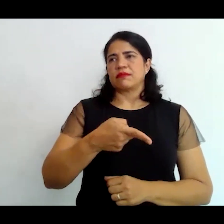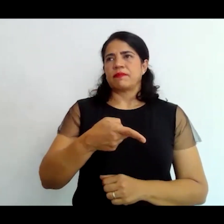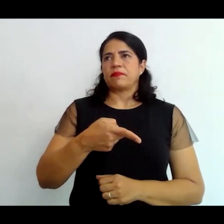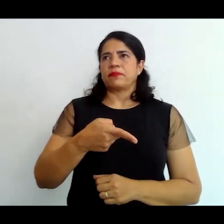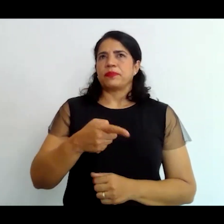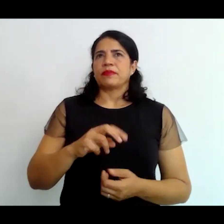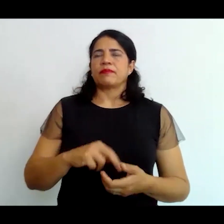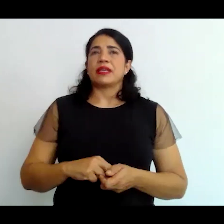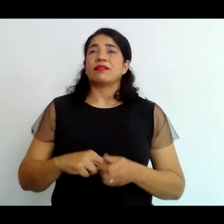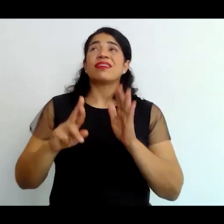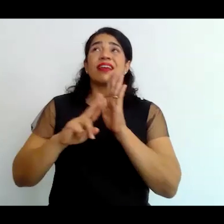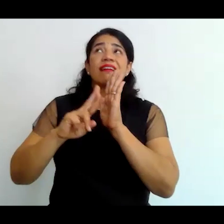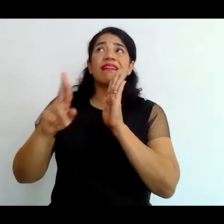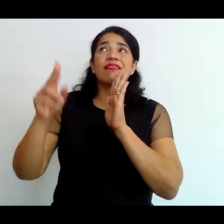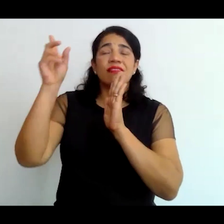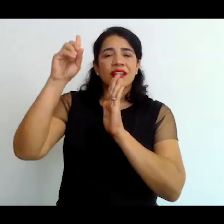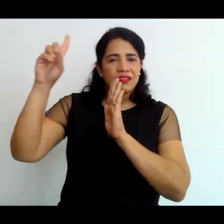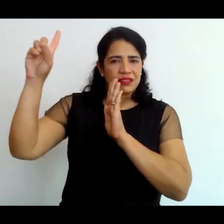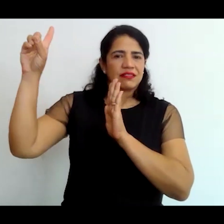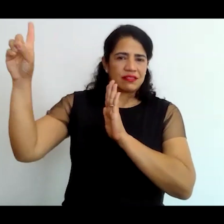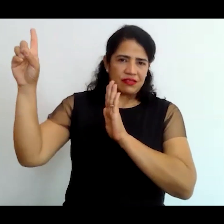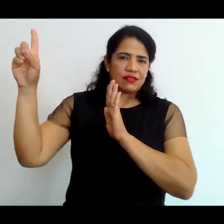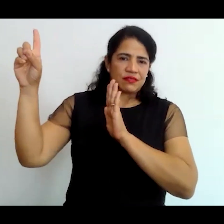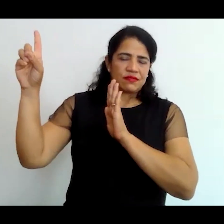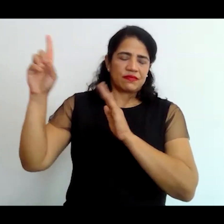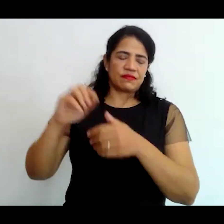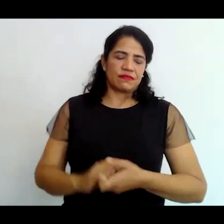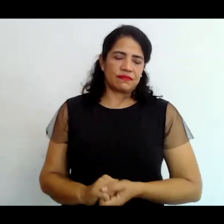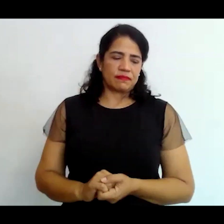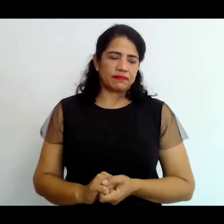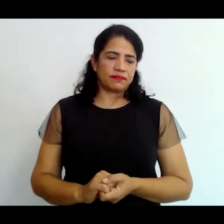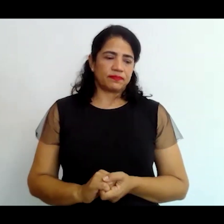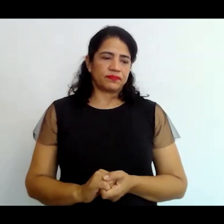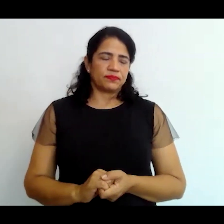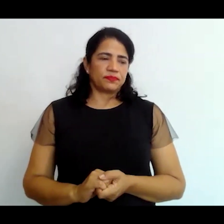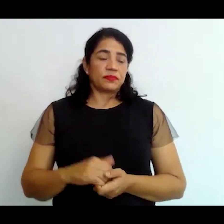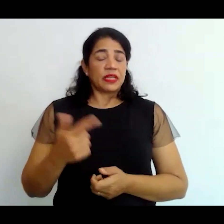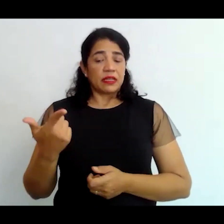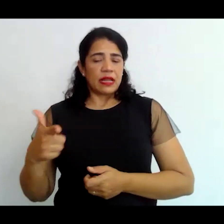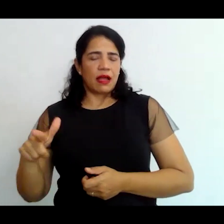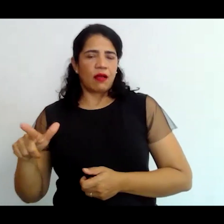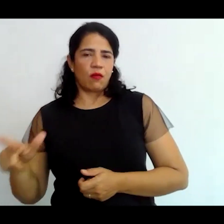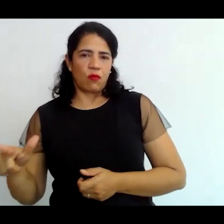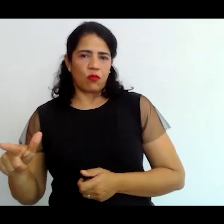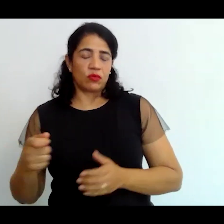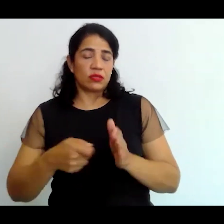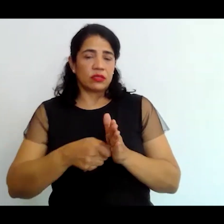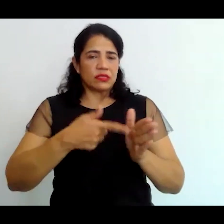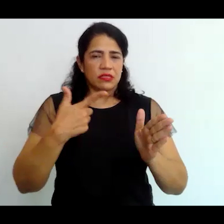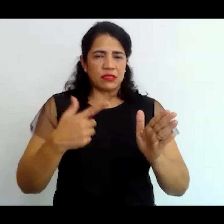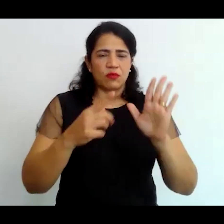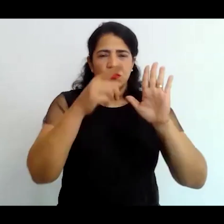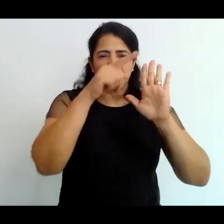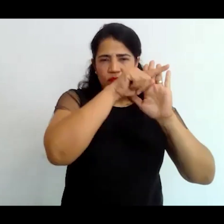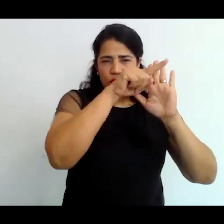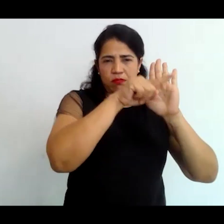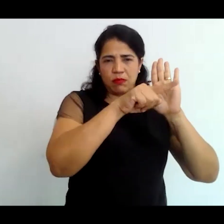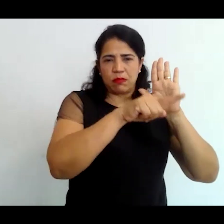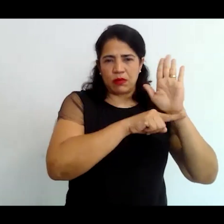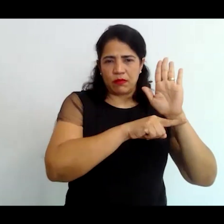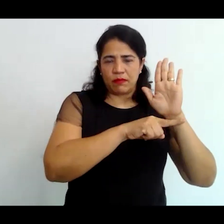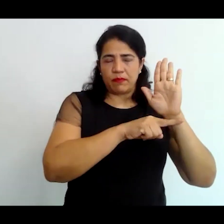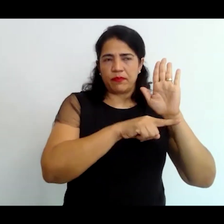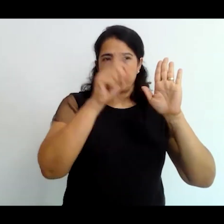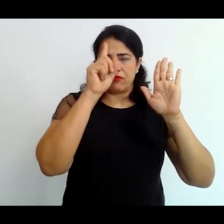segunda tábua já é referente aos homens, tá? Então, nós precisamos entender, quando nós honramos os pais,